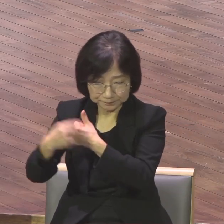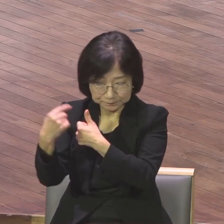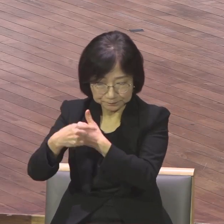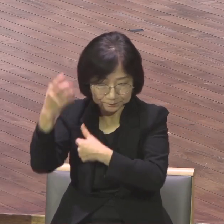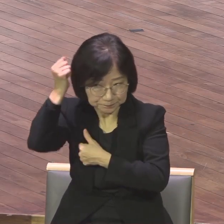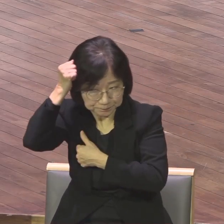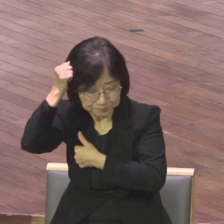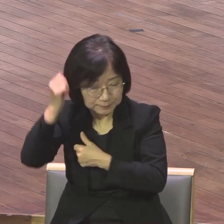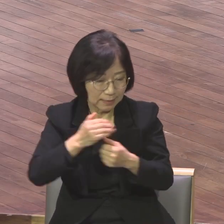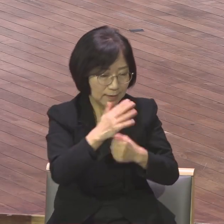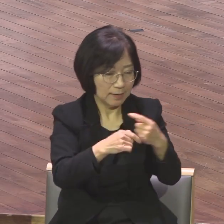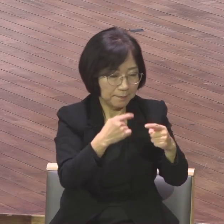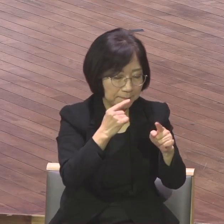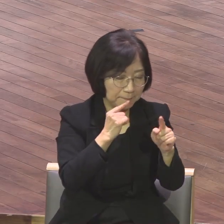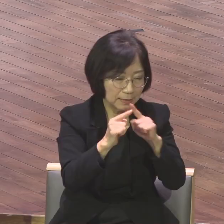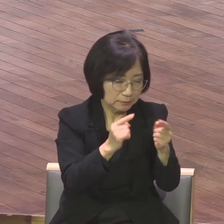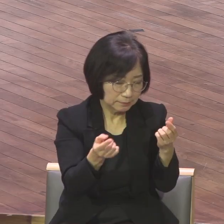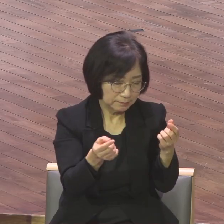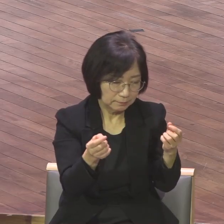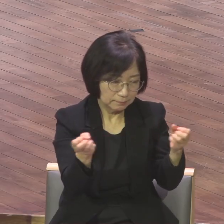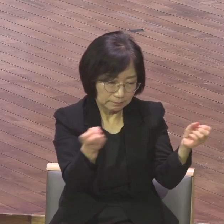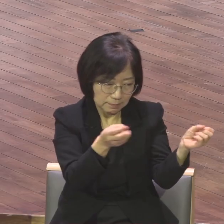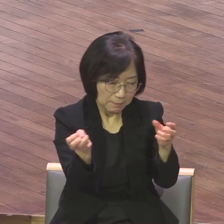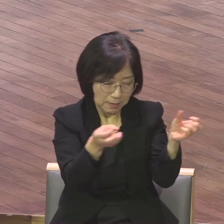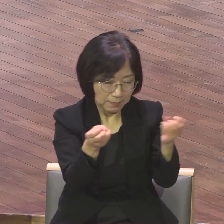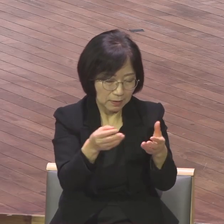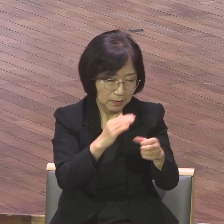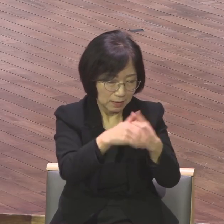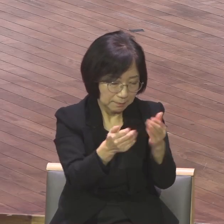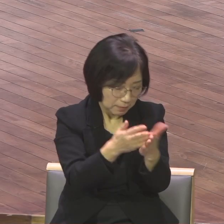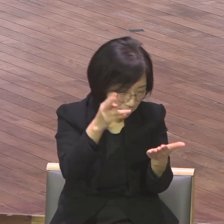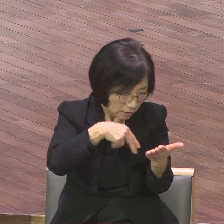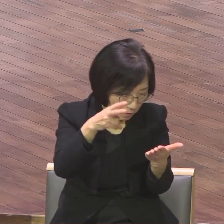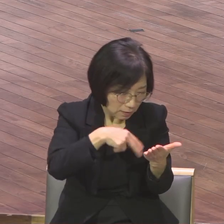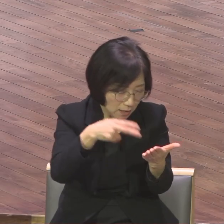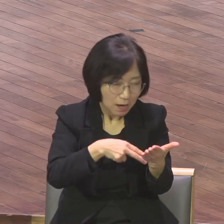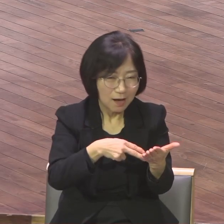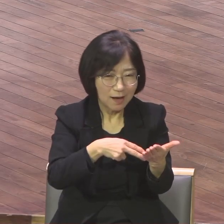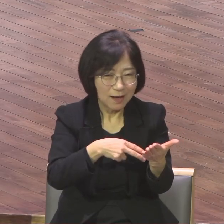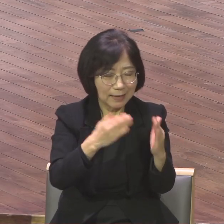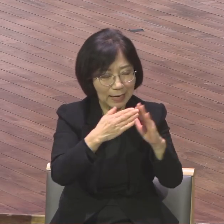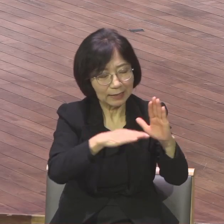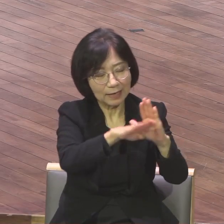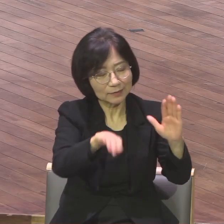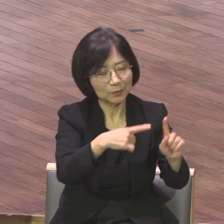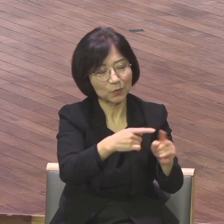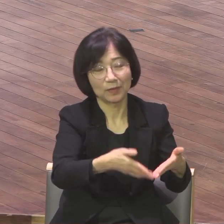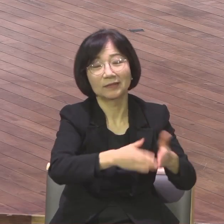묵상하면서 성경을 읽으면서 그렇게 교회가 세워졌습니다.